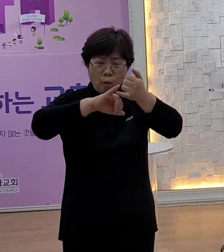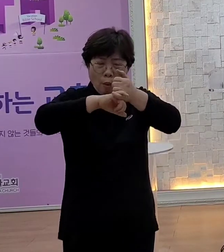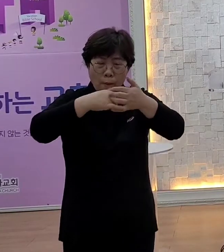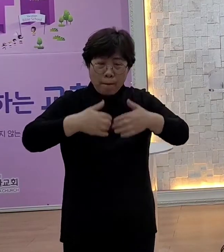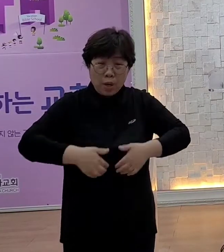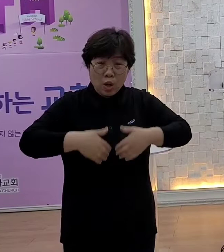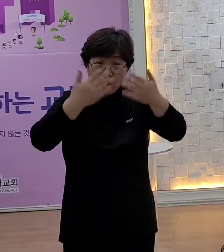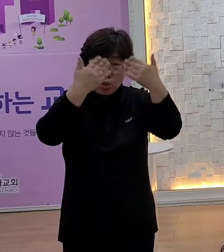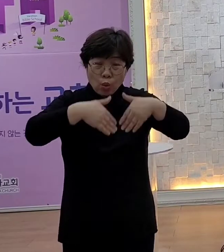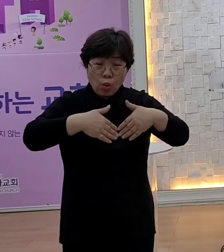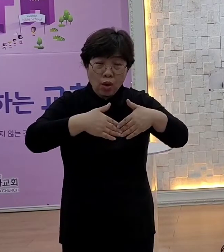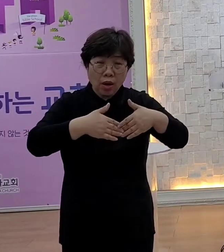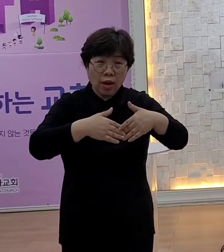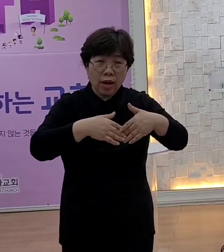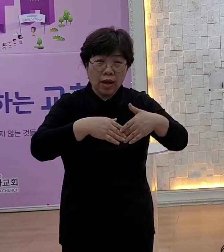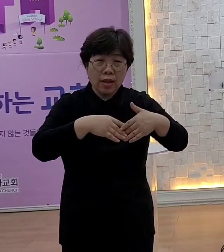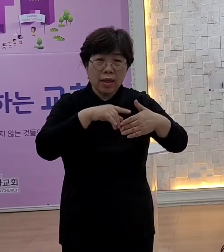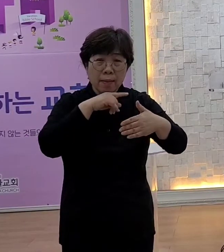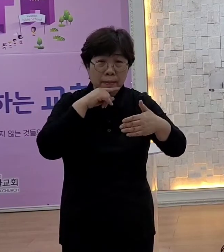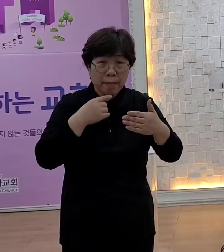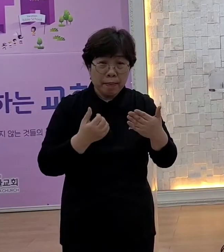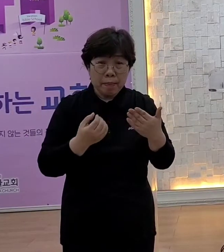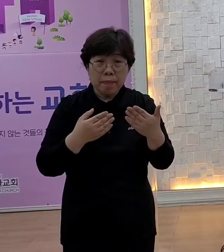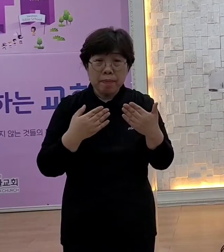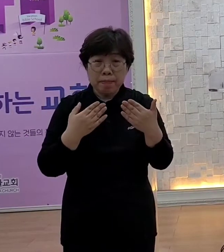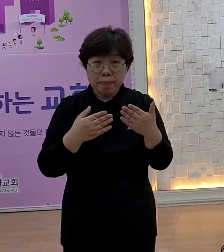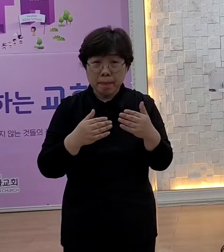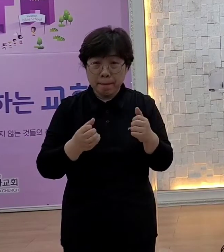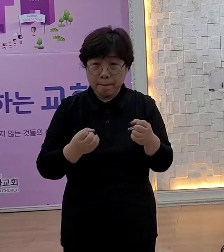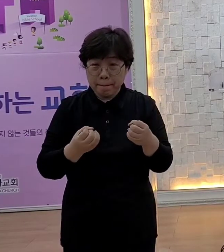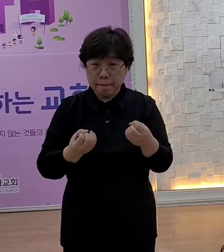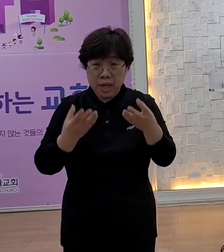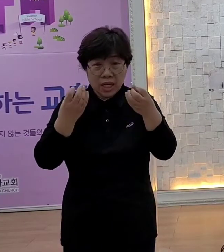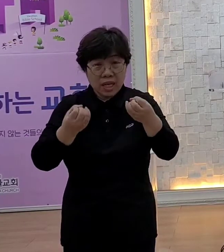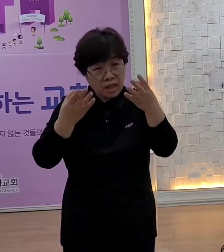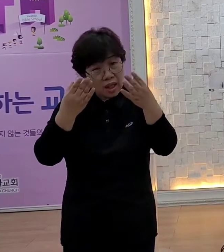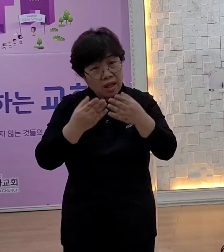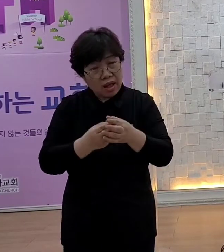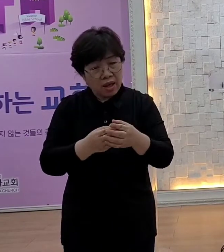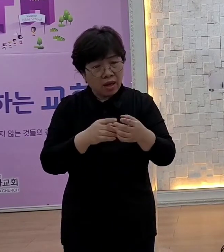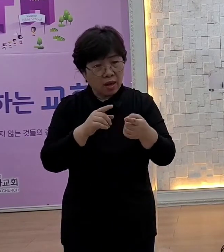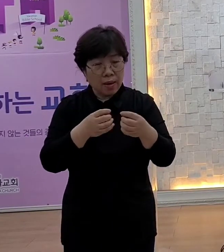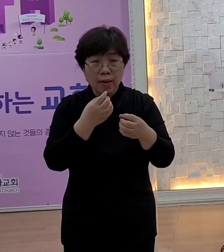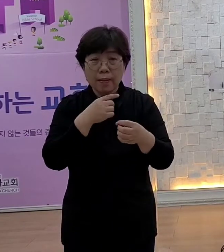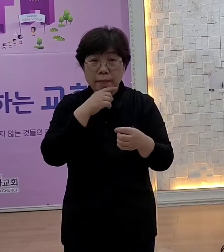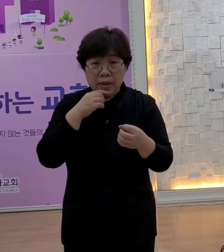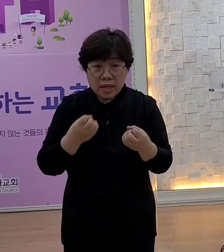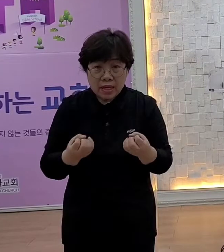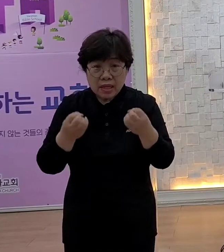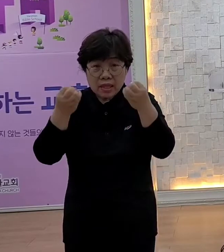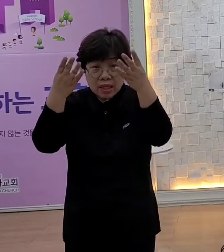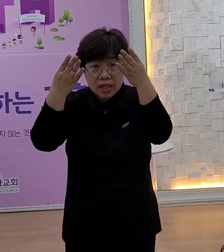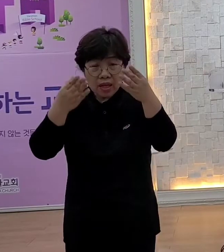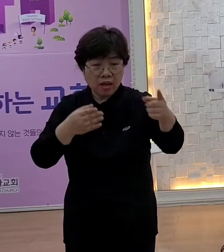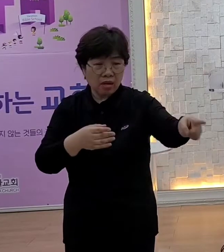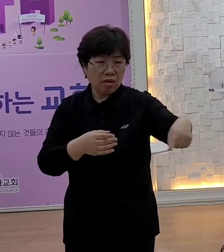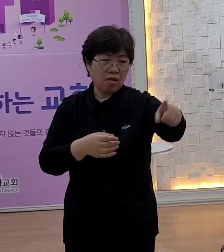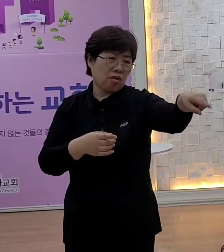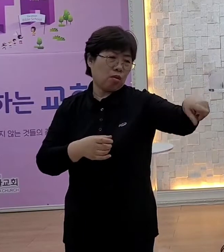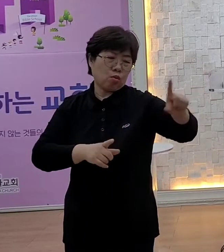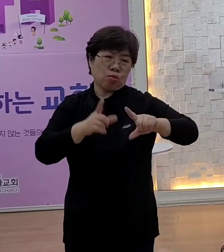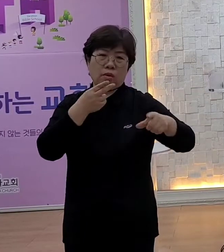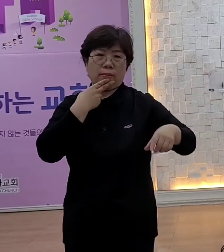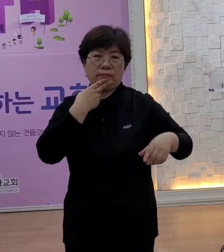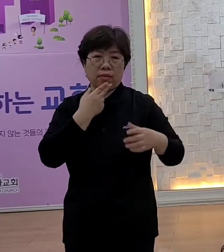없어요. 우리가 지금 제가 지난주도 말씀드렸지만 어릴 때 우리 전도사님에게 들었던